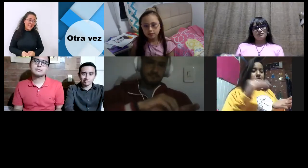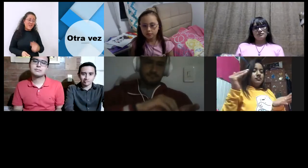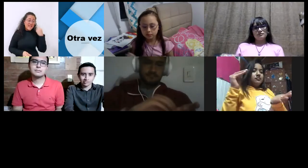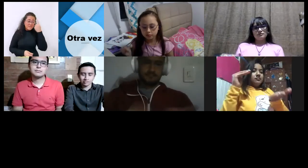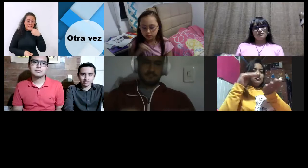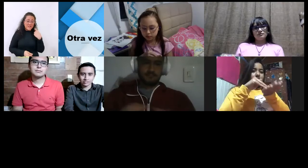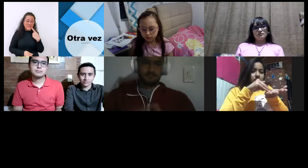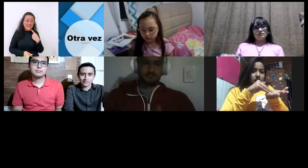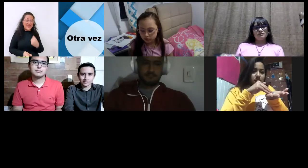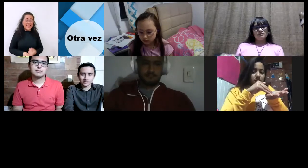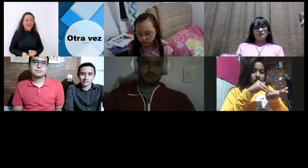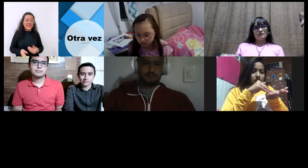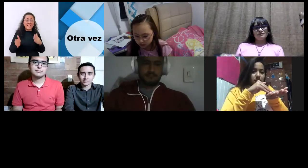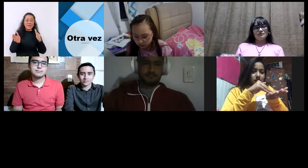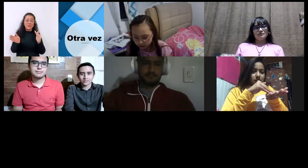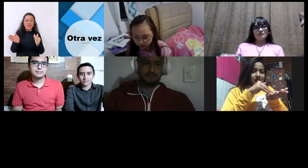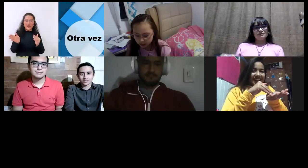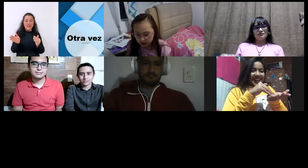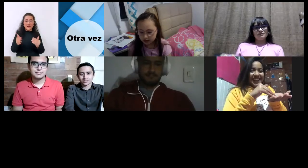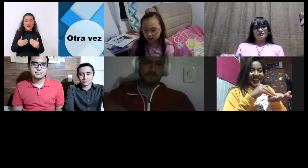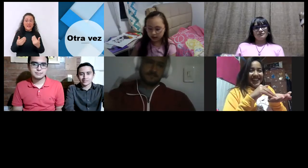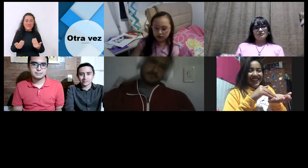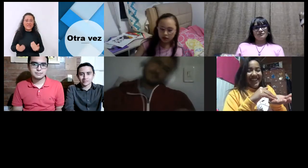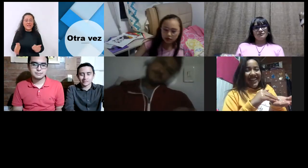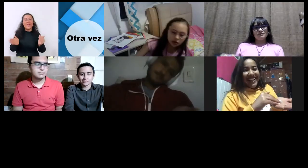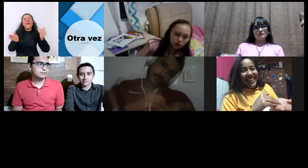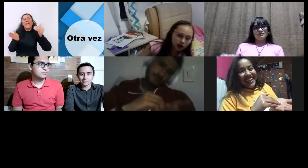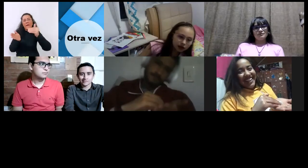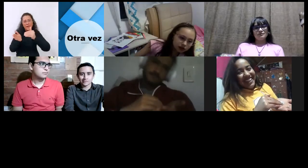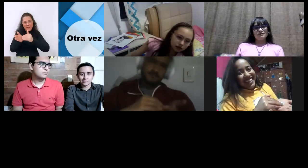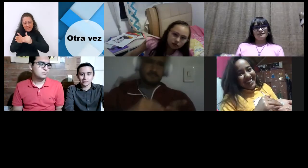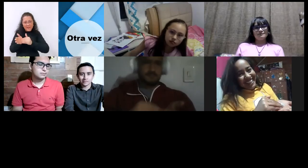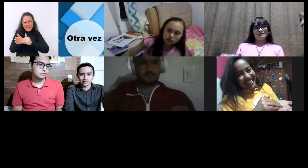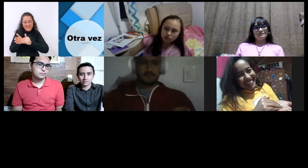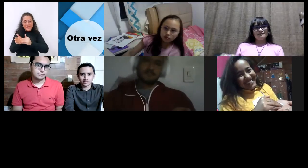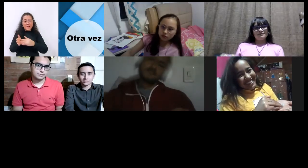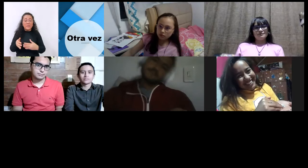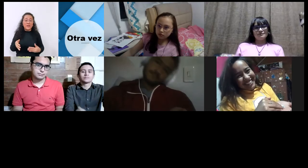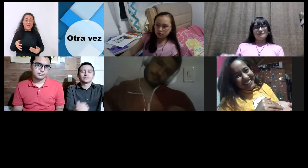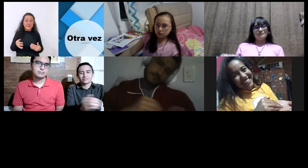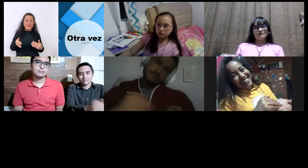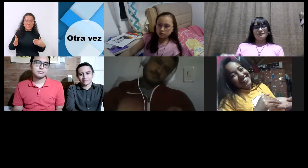Con la expresión de la cara le damos el énfasis de que otra vez. Porque si hacemos